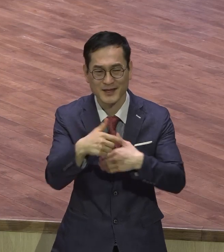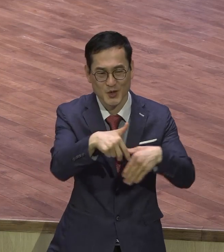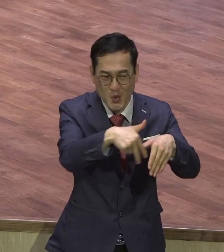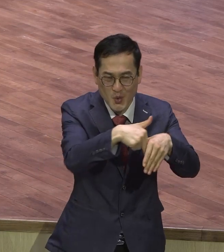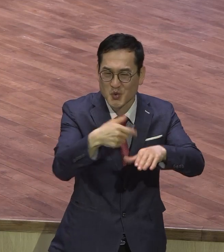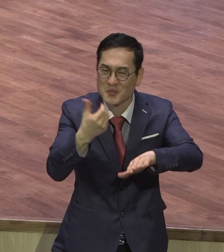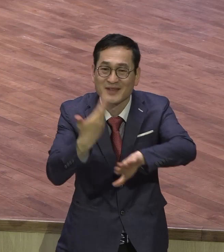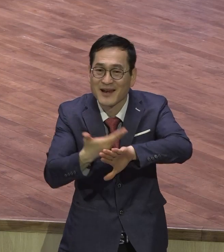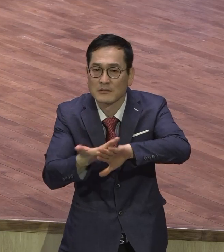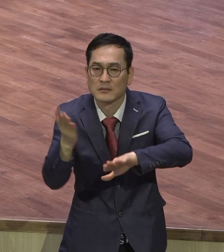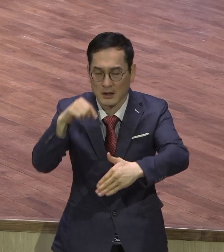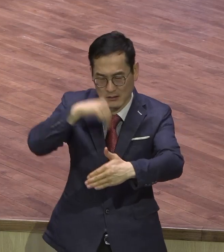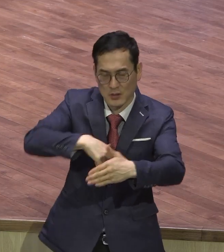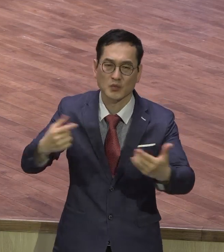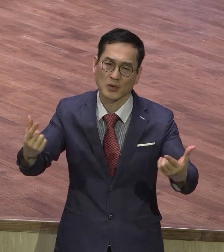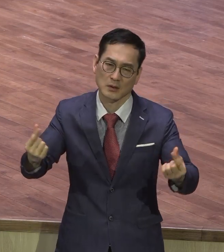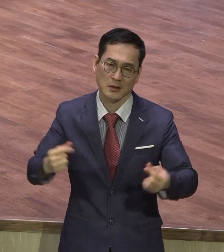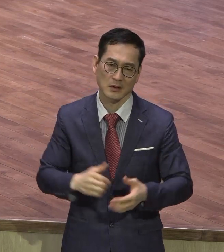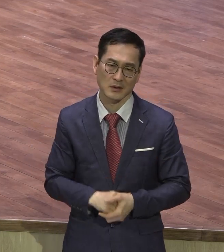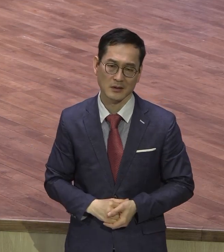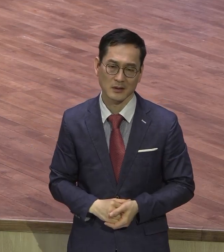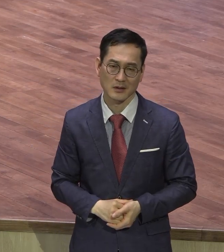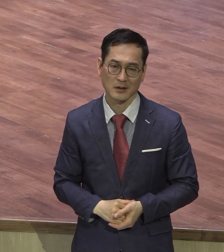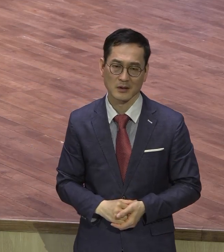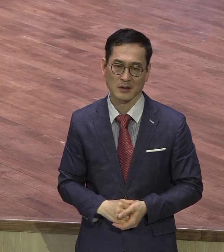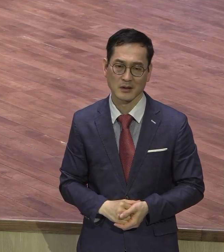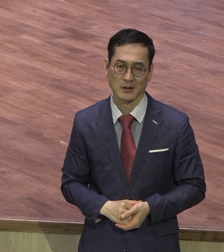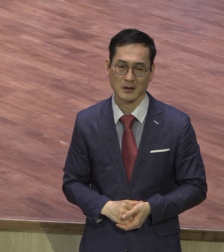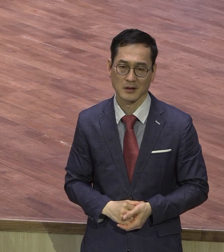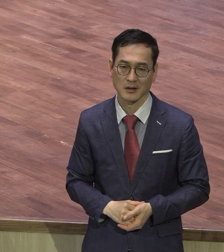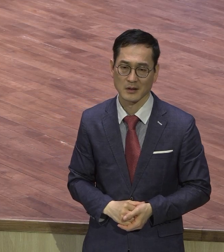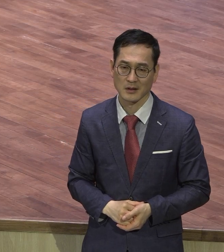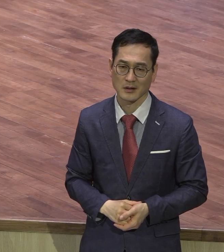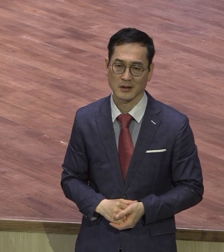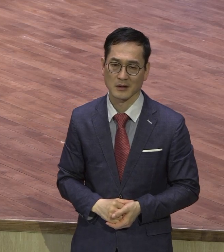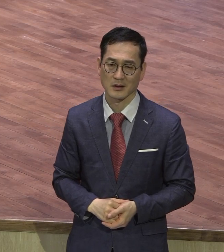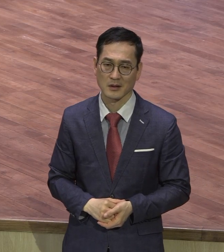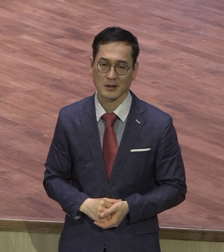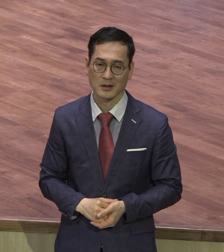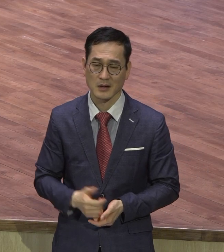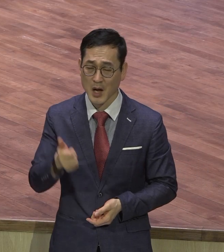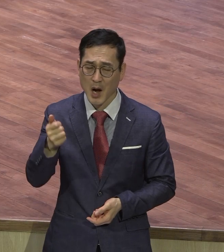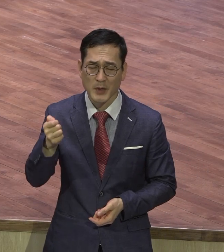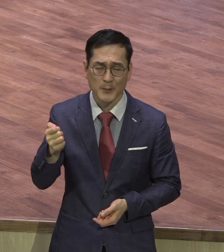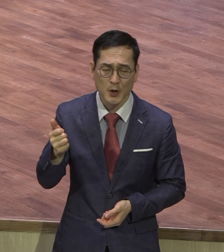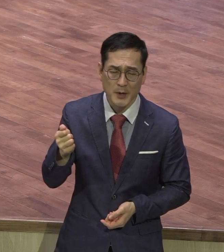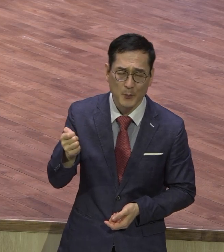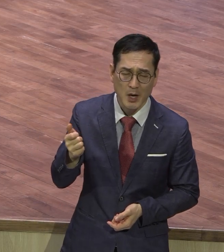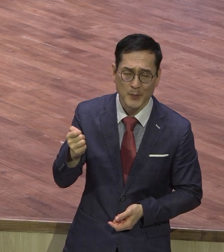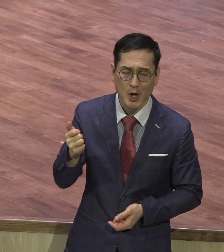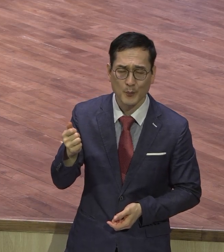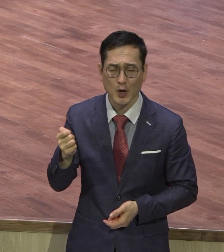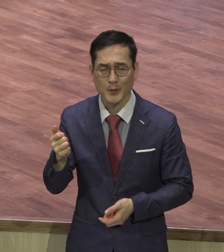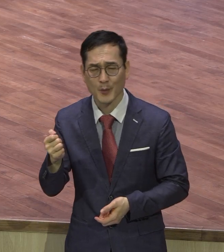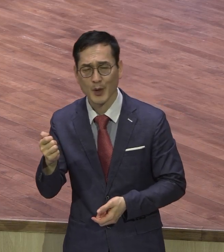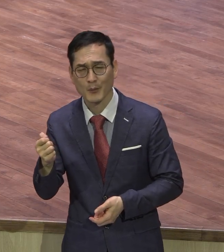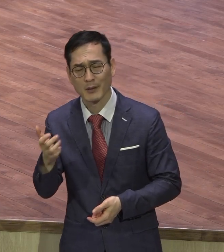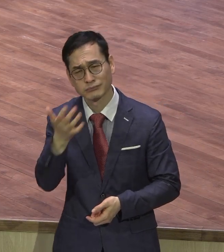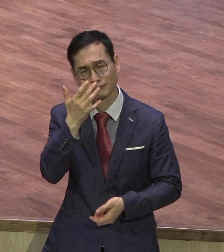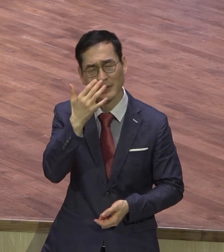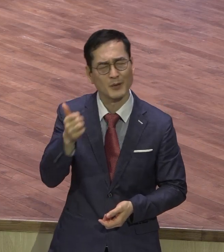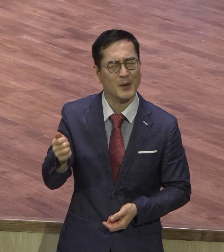같은 형태를 갖췄지 그는 서양 불교예요. 똑같습니다. 보시라고. 전부 주문이 옵니다. 아무 감각이 없어.